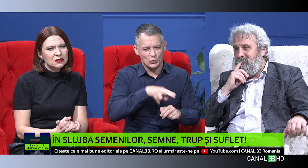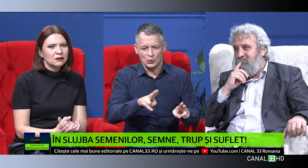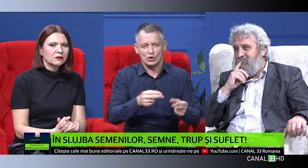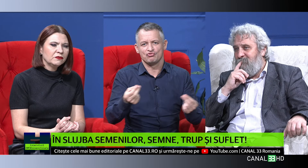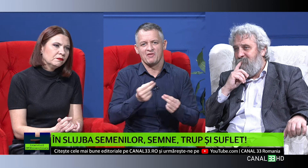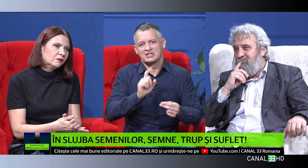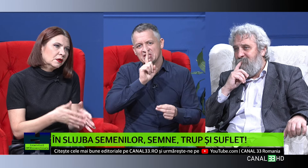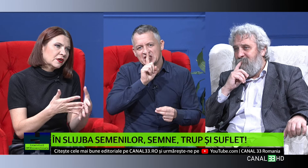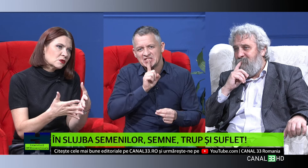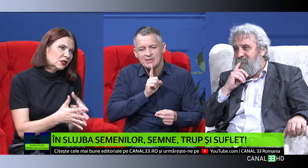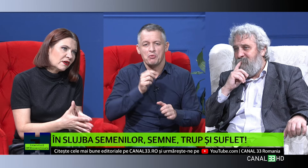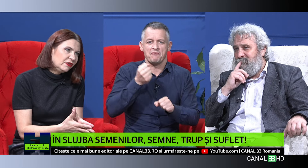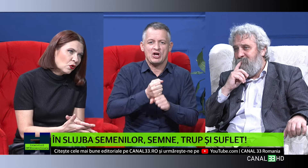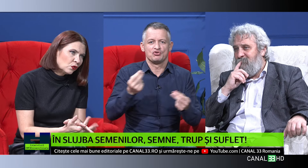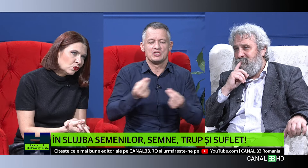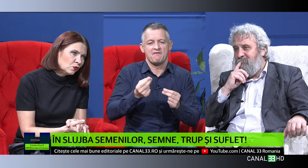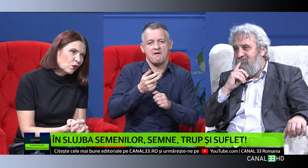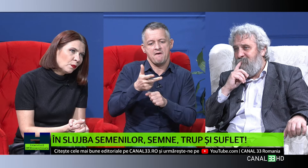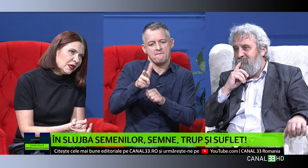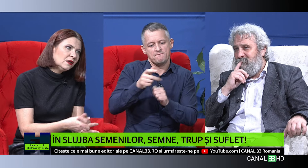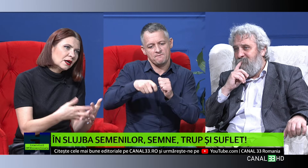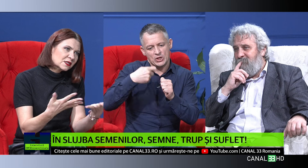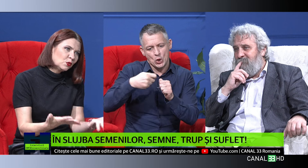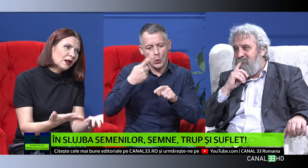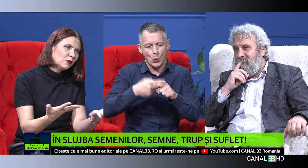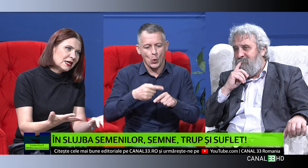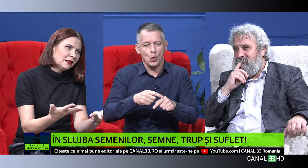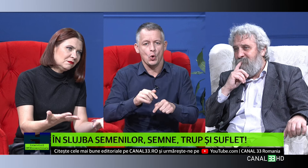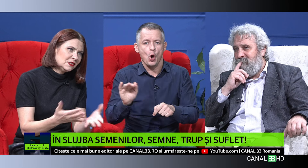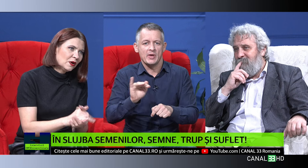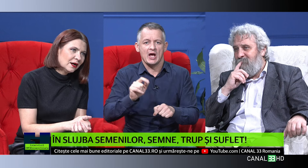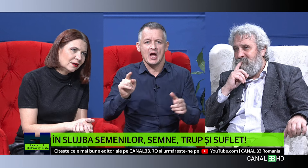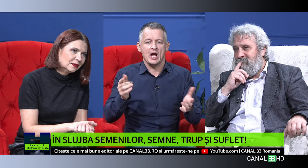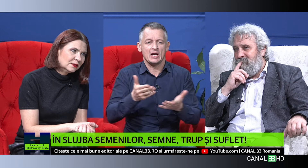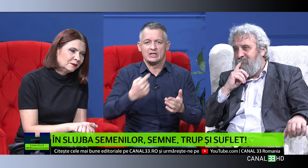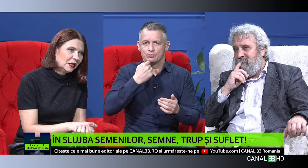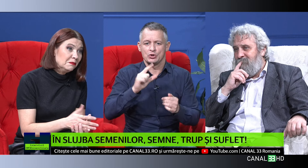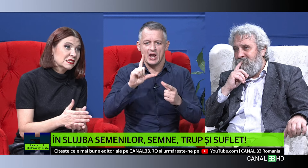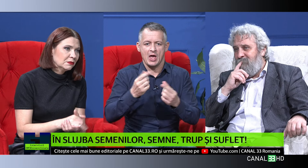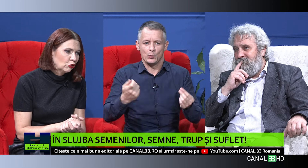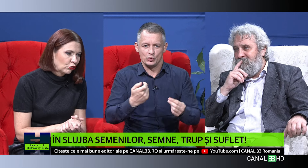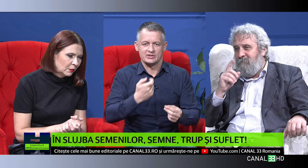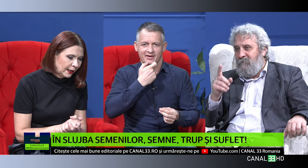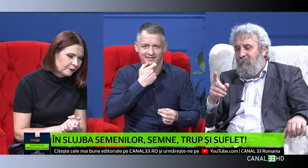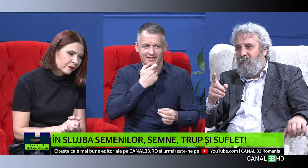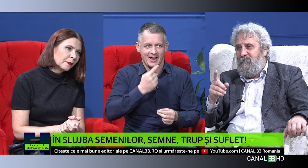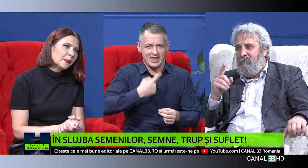modest, facem câteva videouri cu copiii în care spun la mulți ani ziua limbii semnelor române. Nu mai o